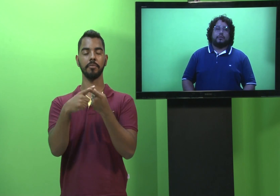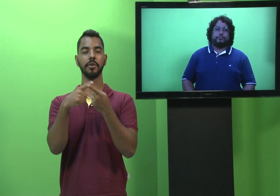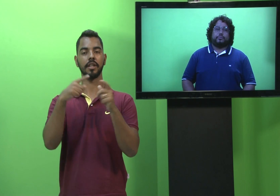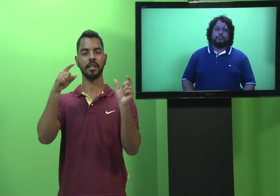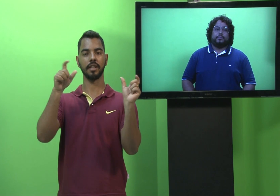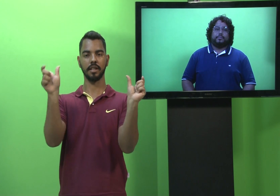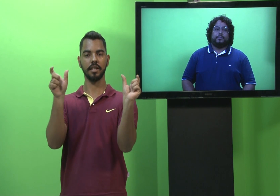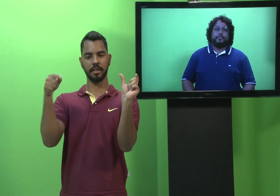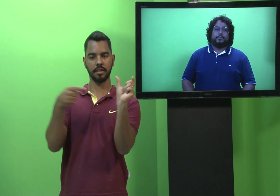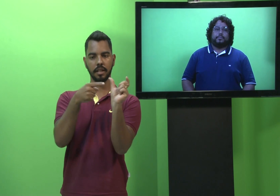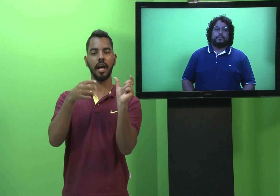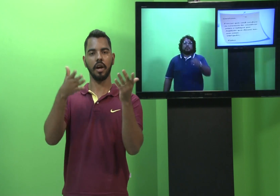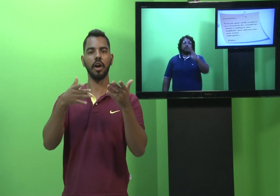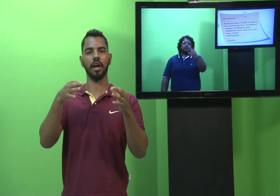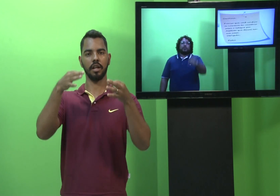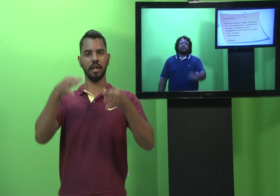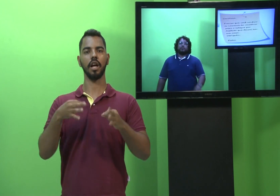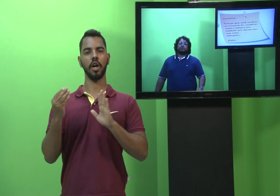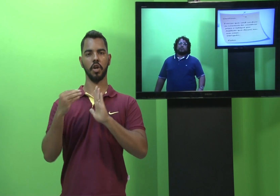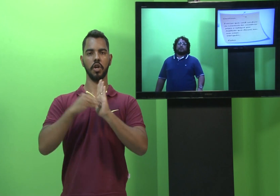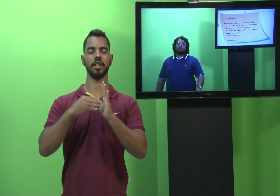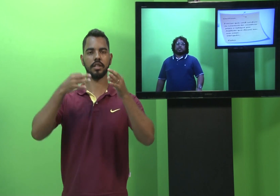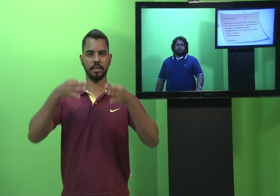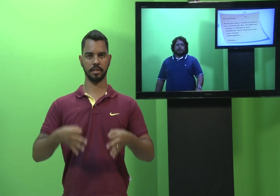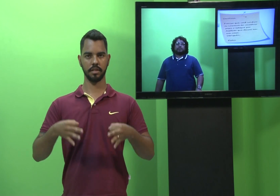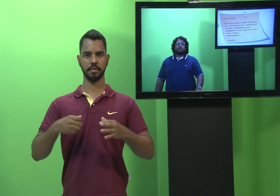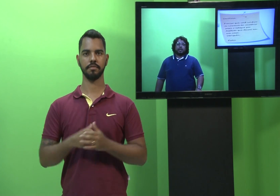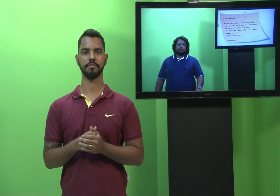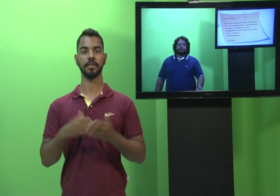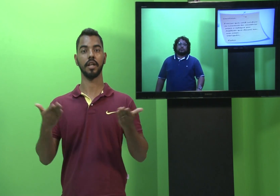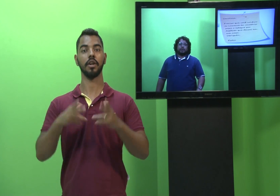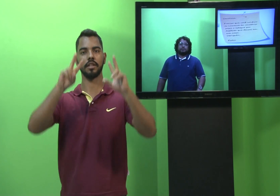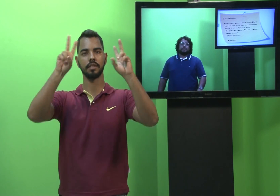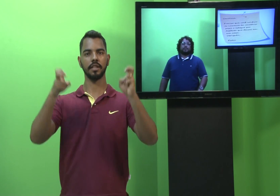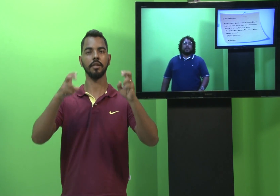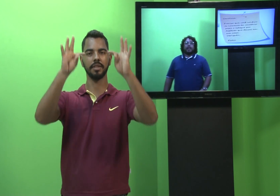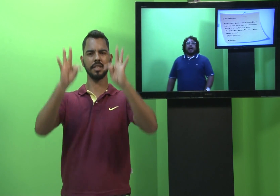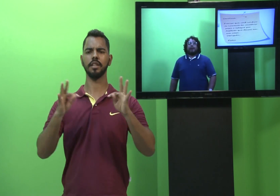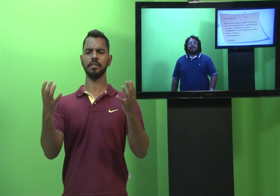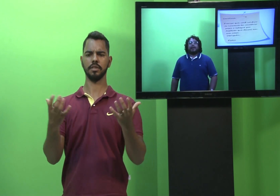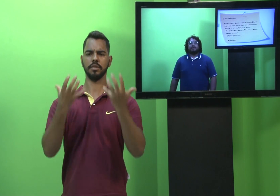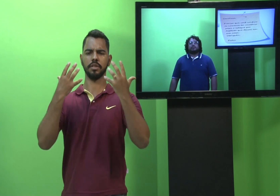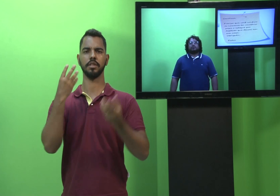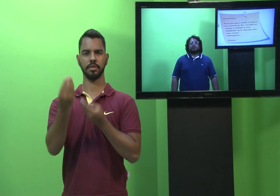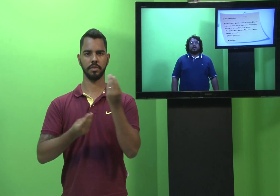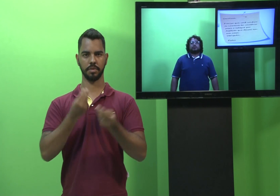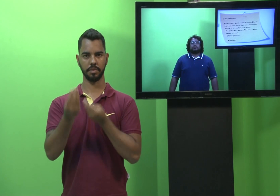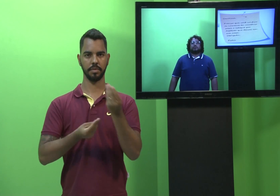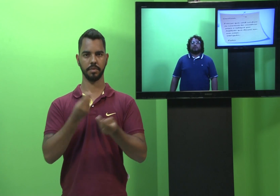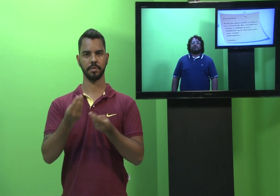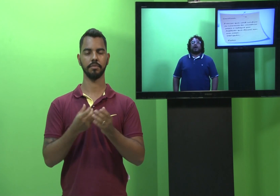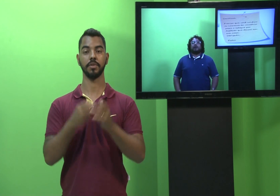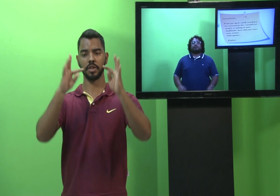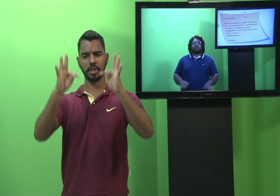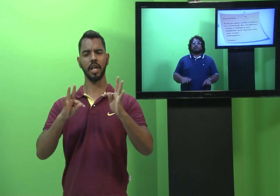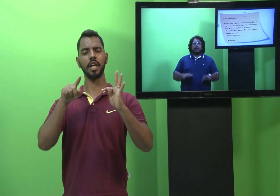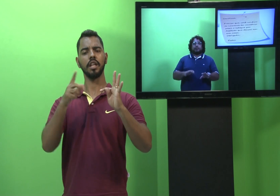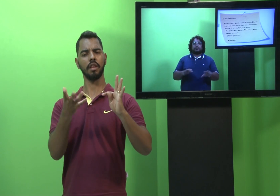gráfico. Vamos ver um pouco sobre os aspectos estéticos do texto. A aparência do texto são vários aspectos